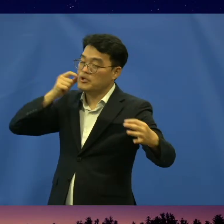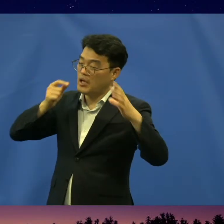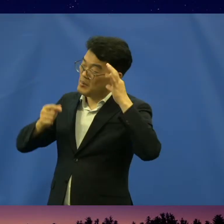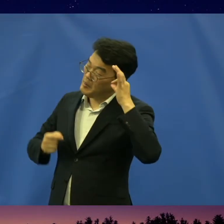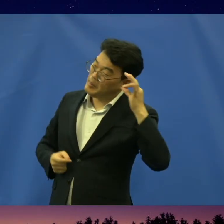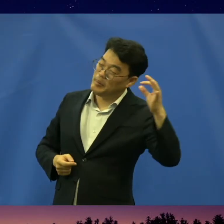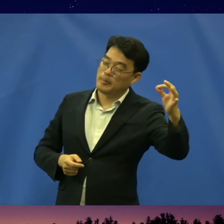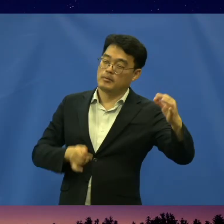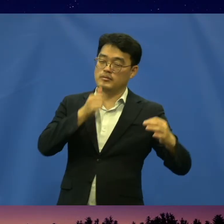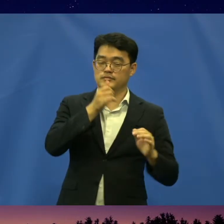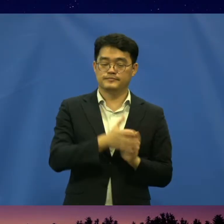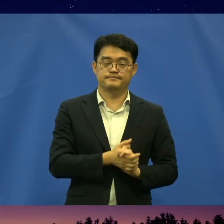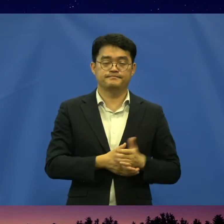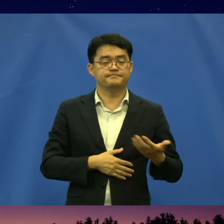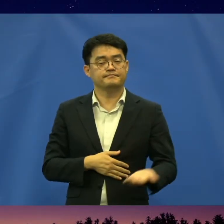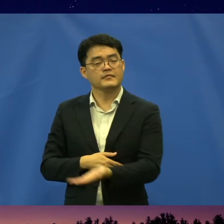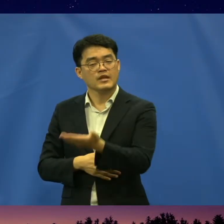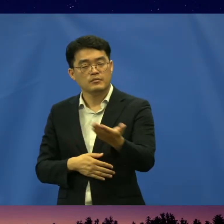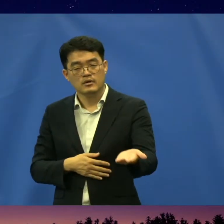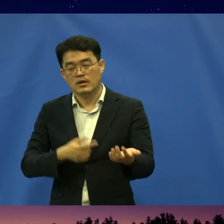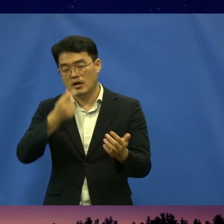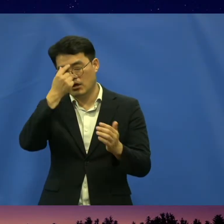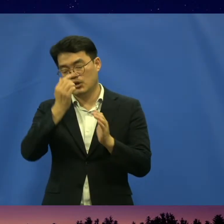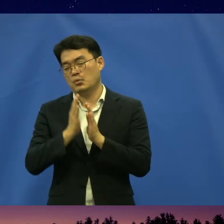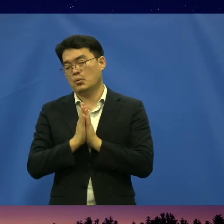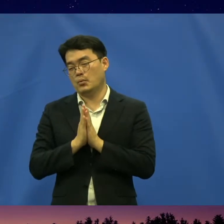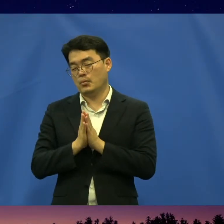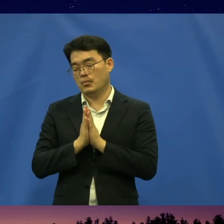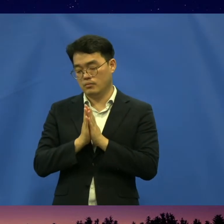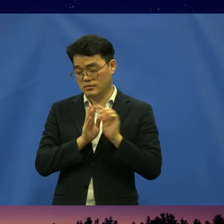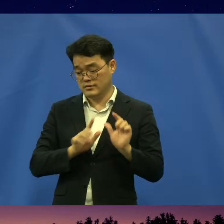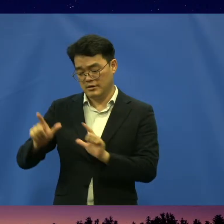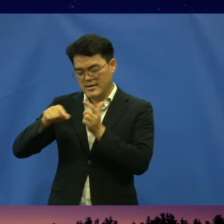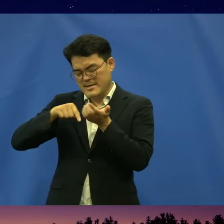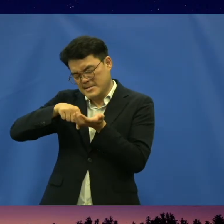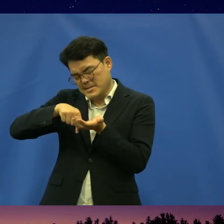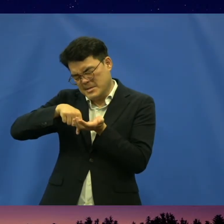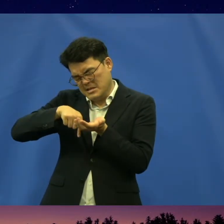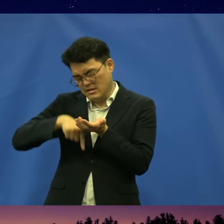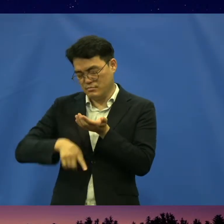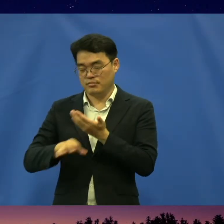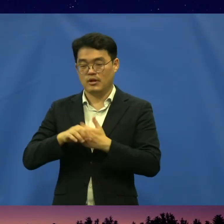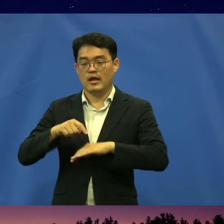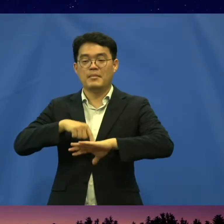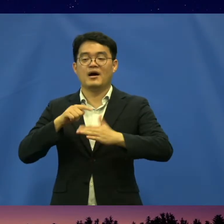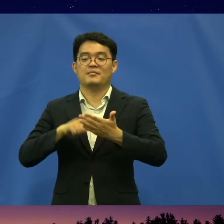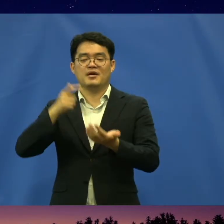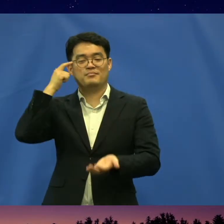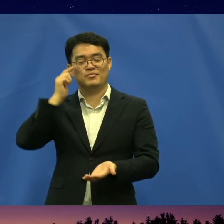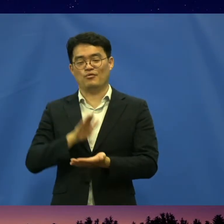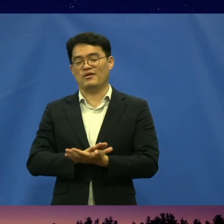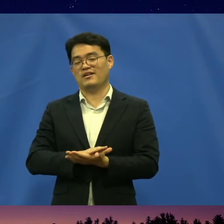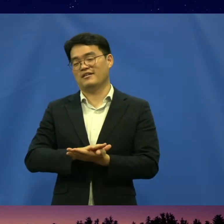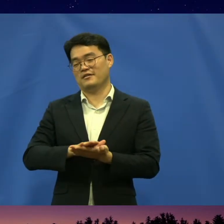여러분 기도 생활이 깊어지면 자연스럽게 집중력이 생깁니다. 마음에 평정이 오고요. 감정의 요동이